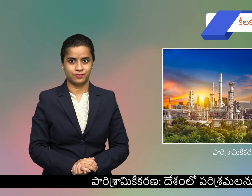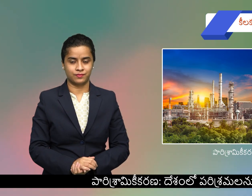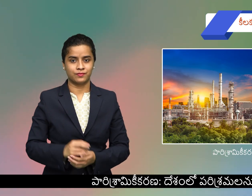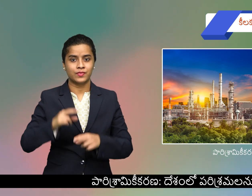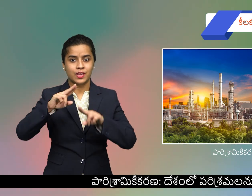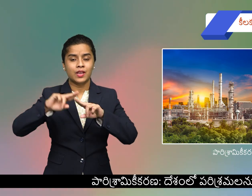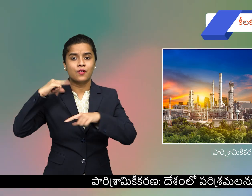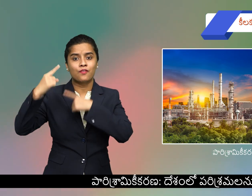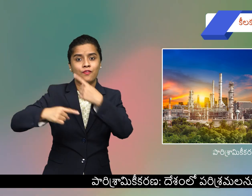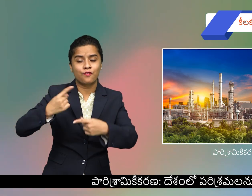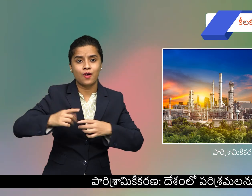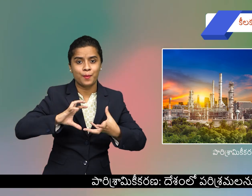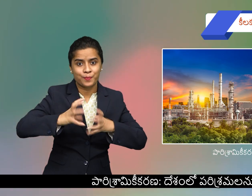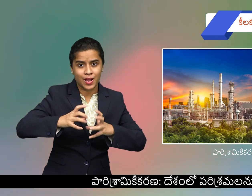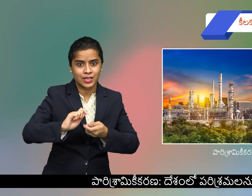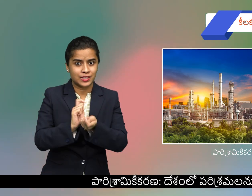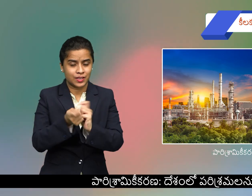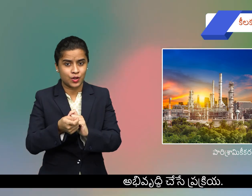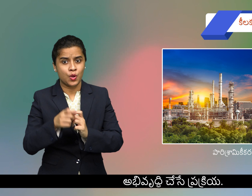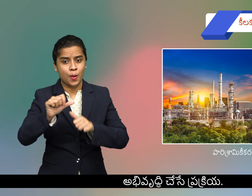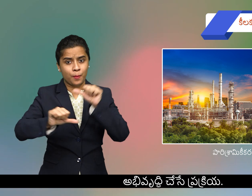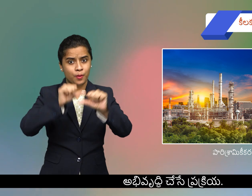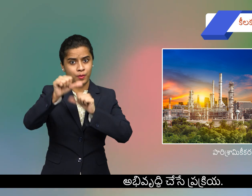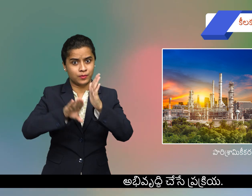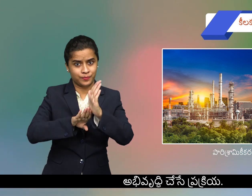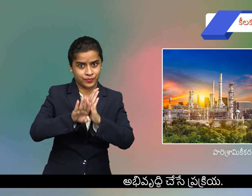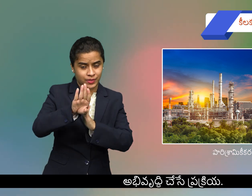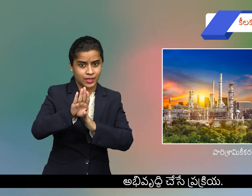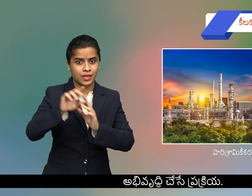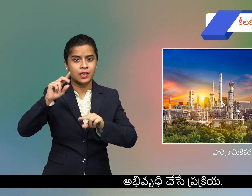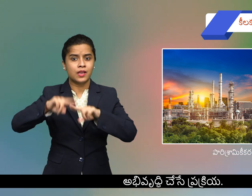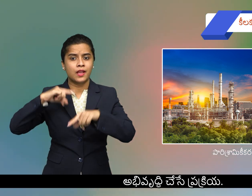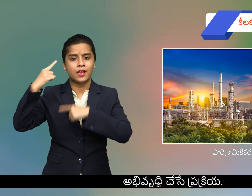పారిశ్రామికీకరణ దేశంలో పరిశ్రమలను అభివృద్ధి చేసే ప్రక్రియ.